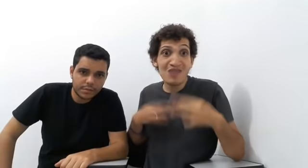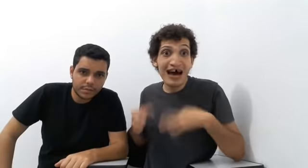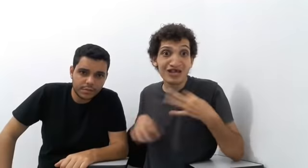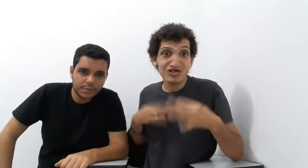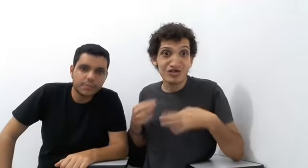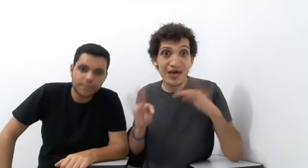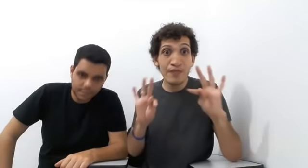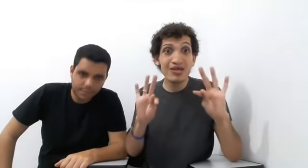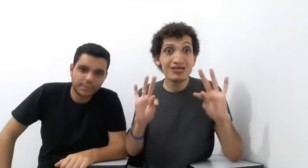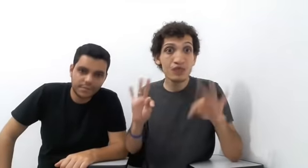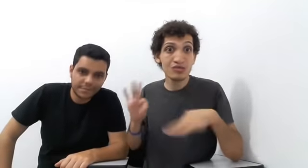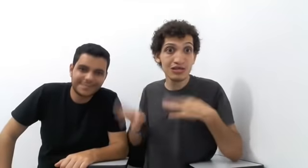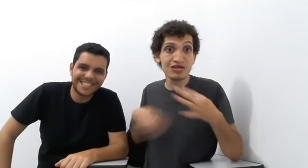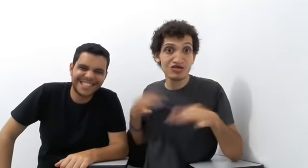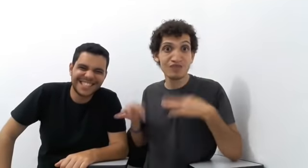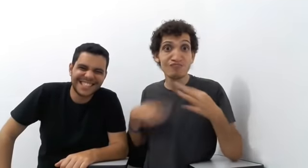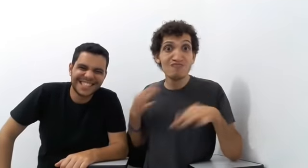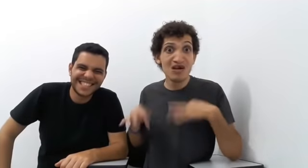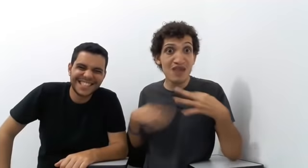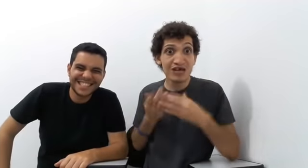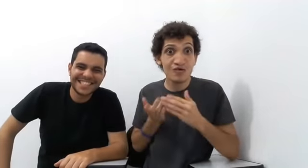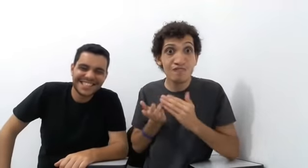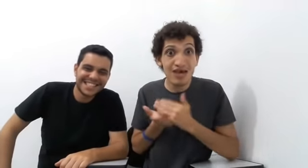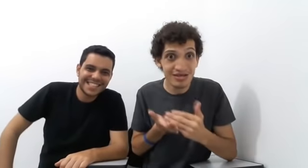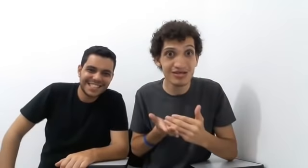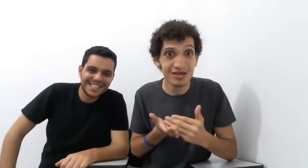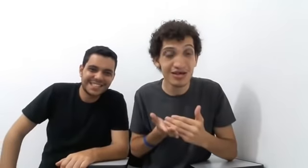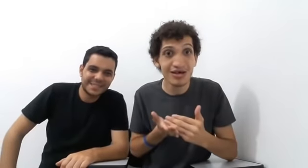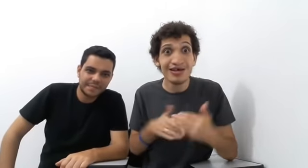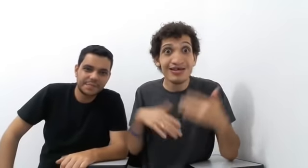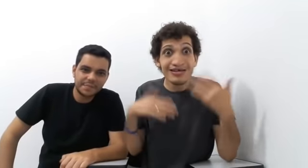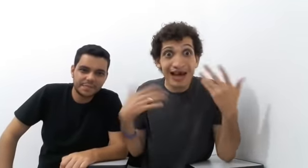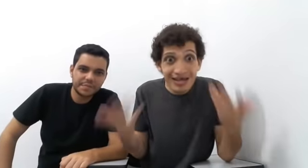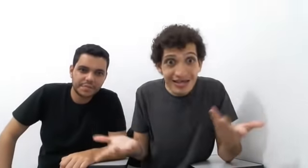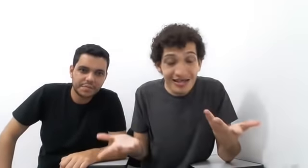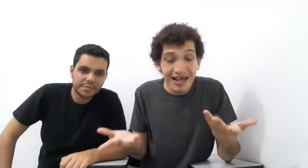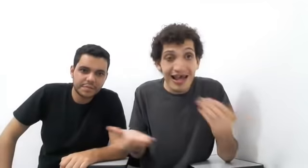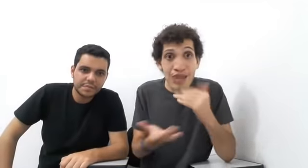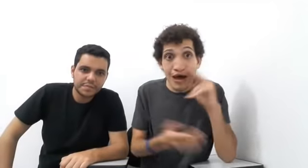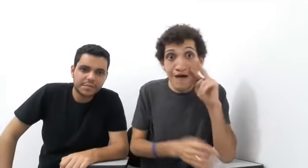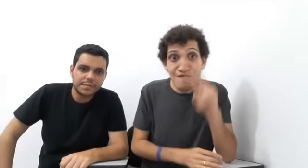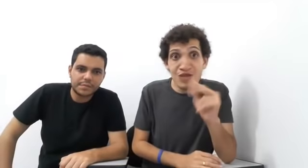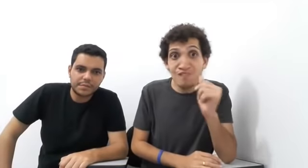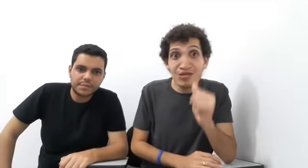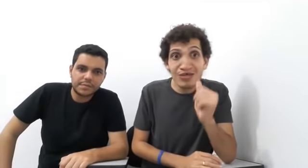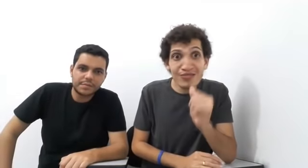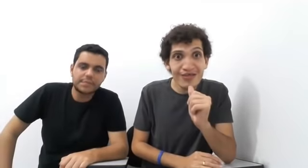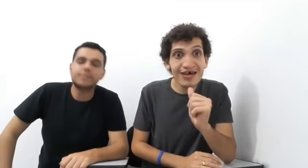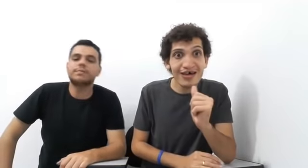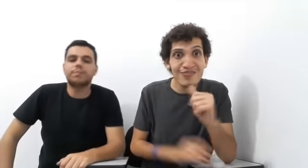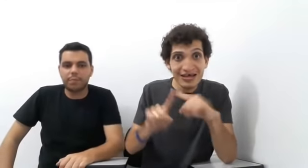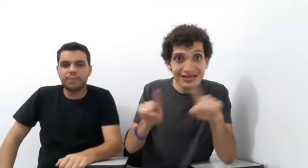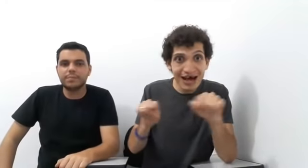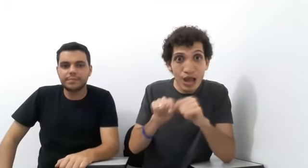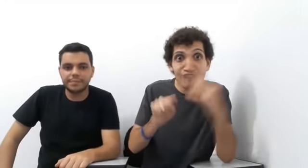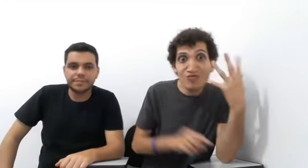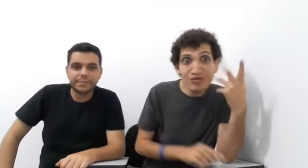puberdade, né? Tesão sente. Puberdade, começa. E aí, ele estava vendo meninas, né? Da sala, bonita. E